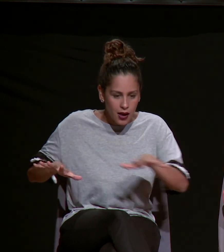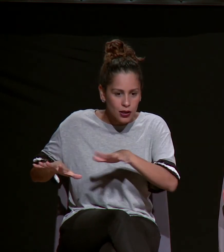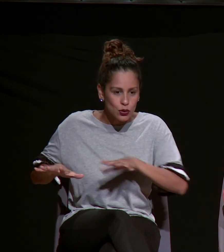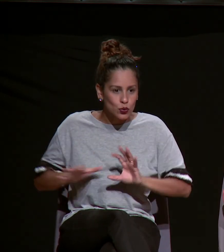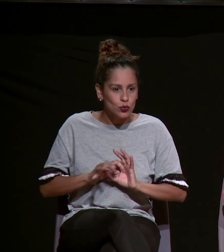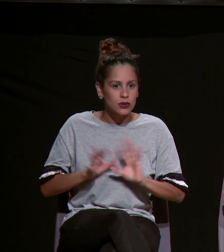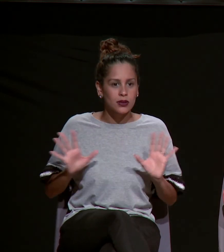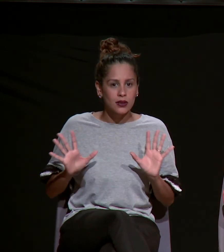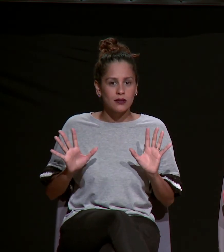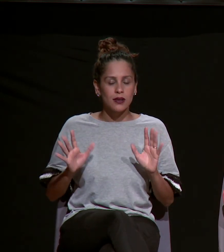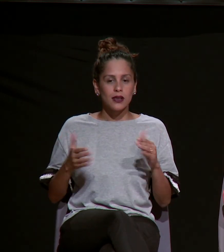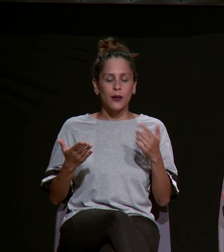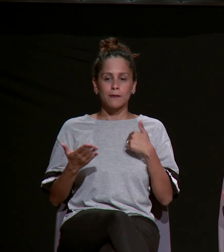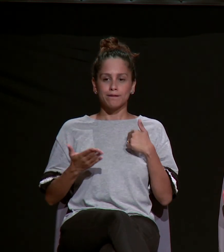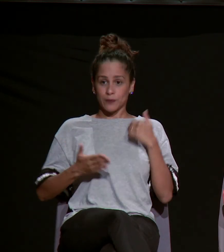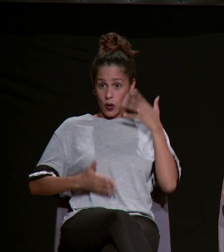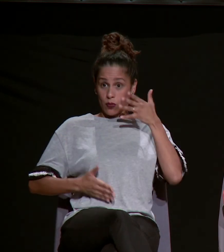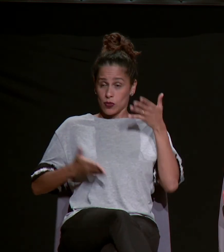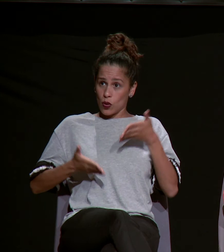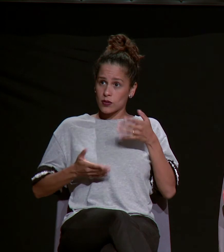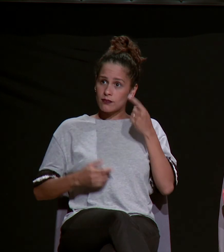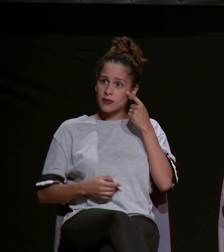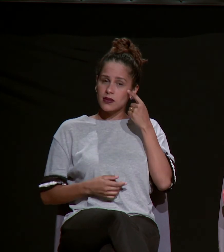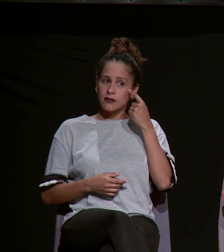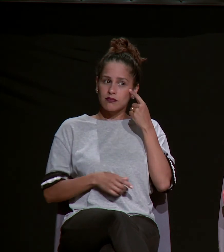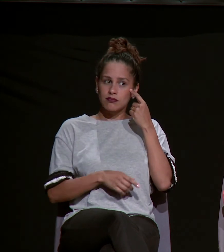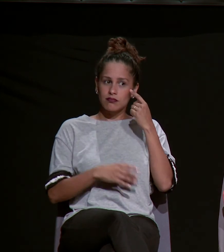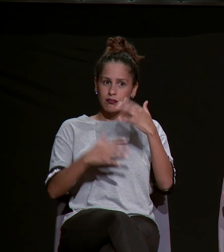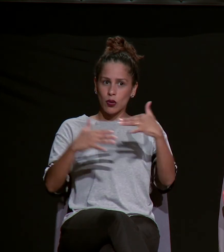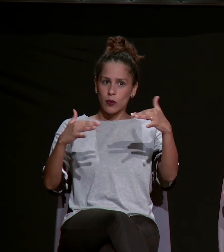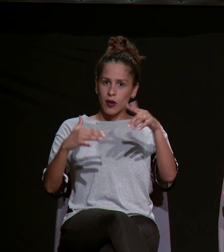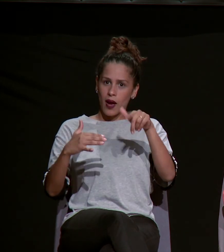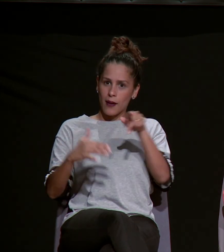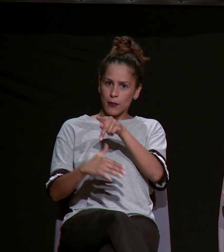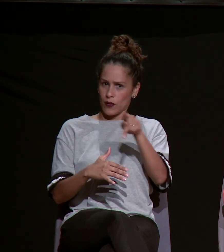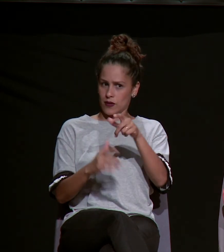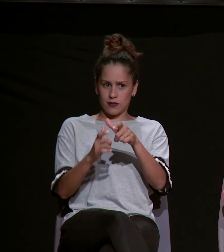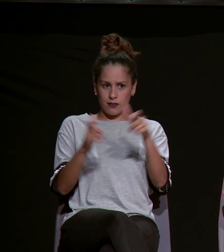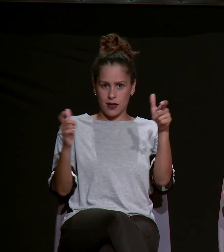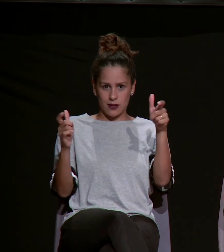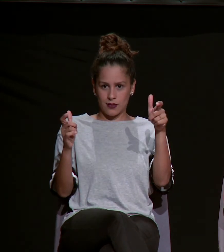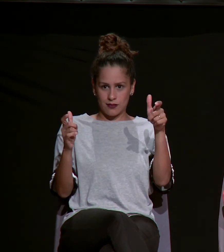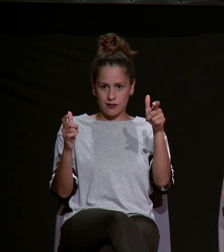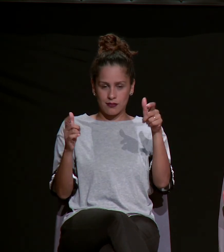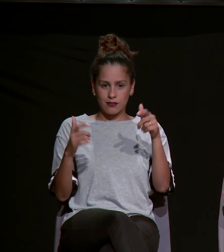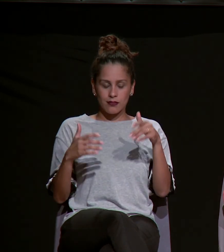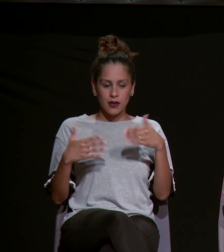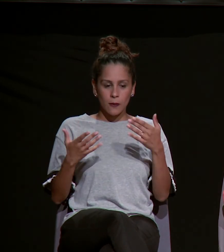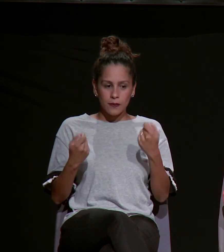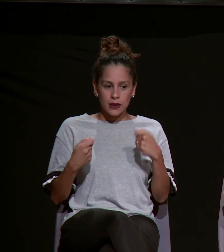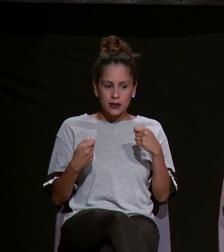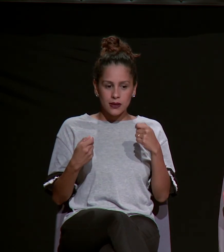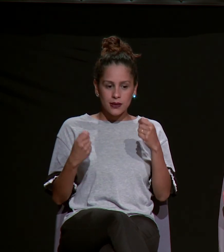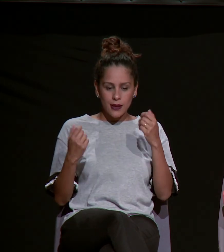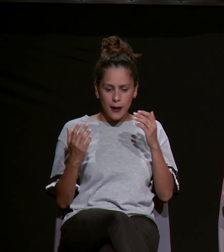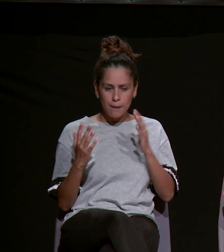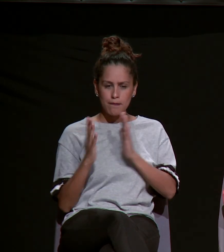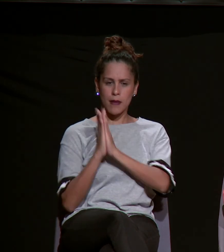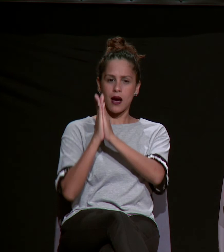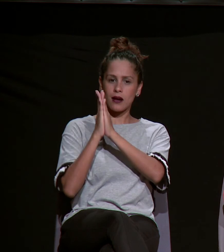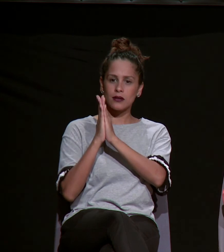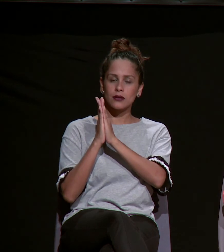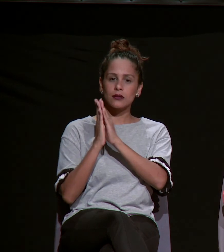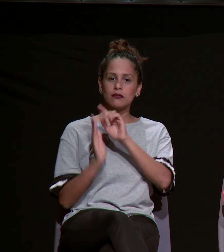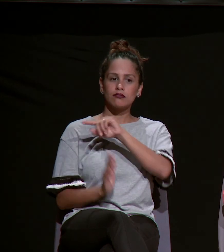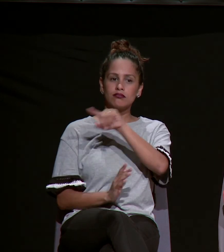plateia são professores, eu preciso exercer esse tipo de impacto, né? De pensar, poxa, são